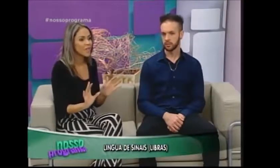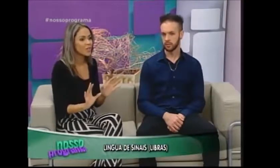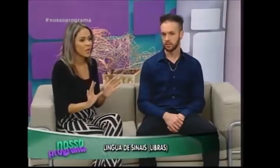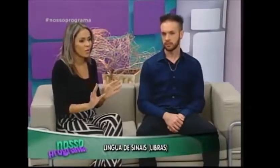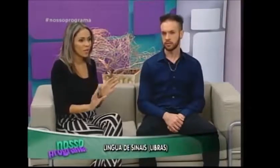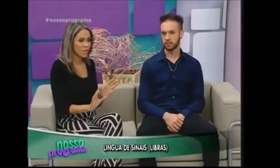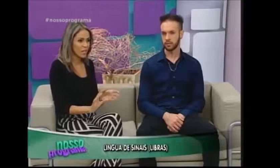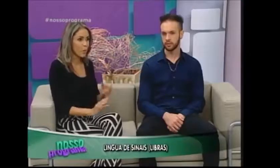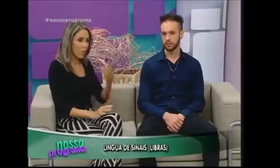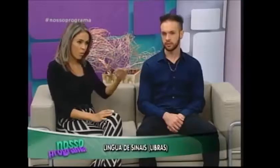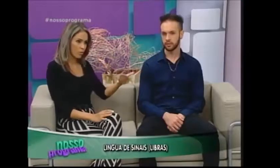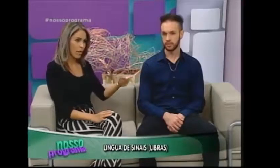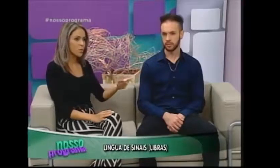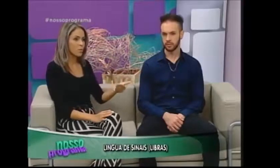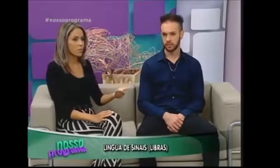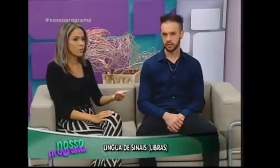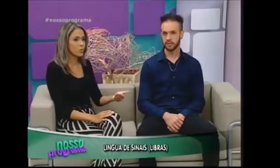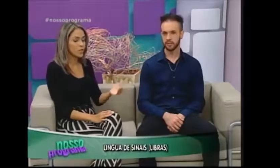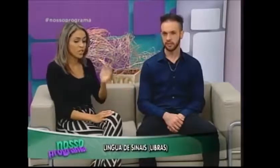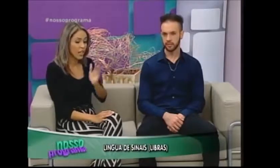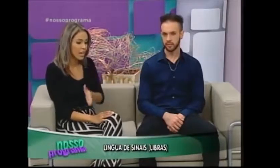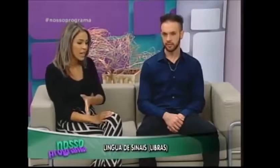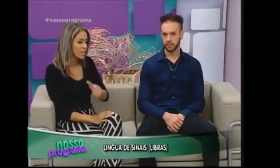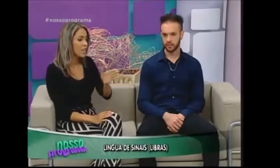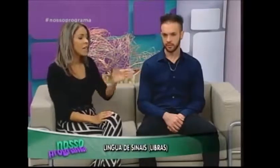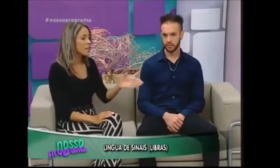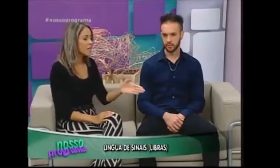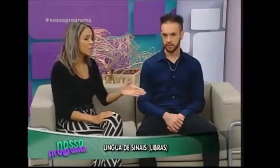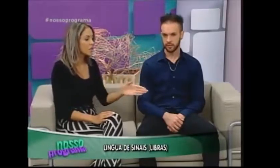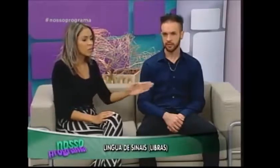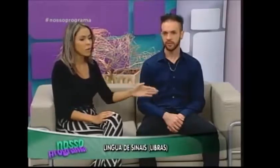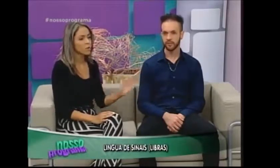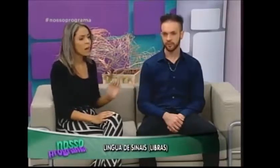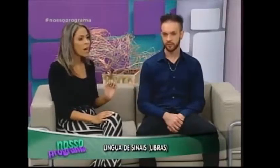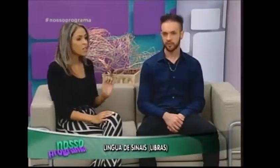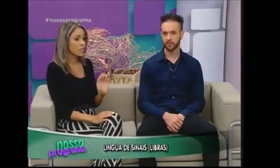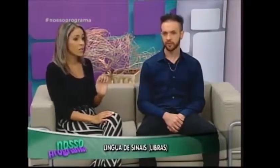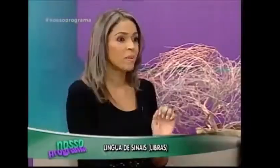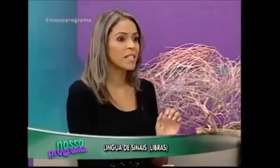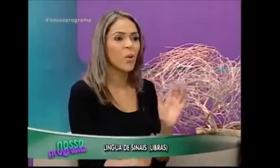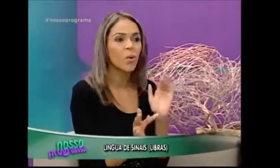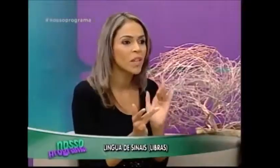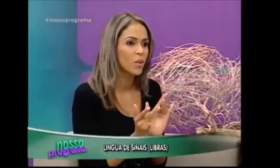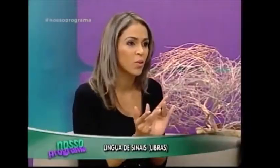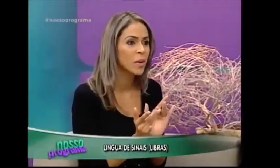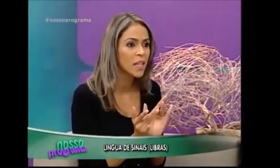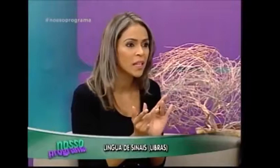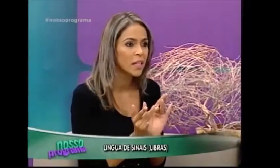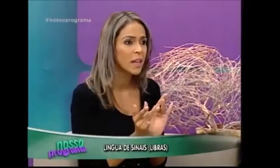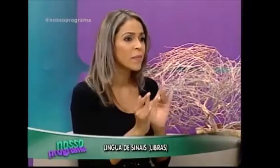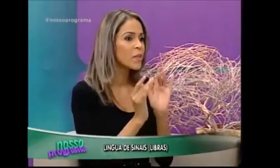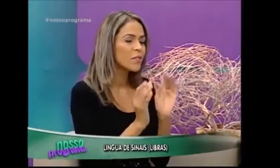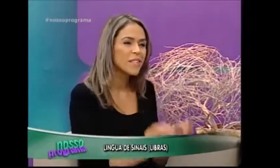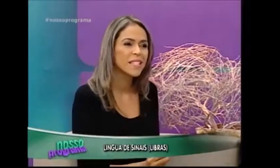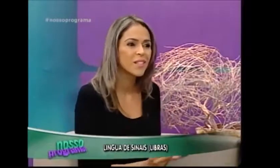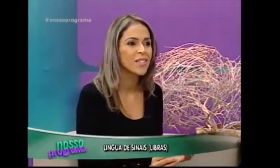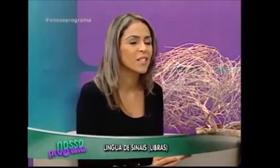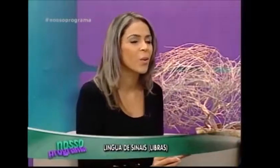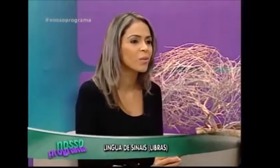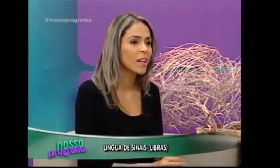de realmente você ter um bom contato com o surdo, seja na igreja, na sua faculdade, na sua empresa, é o contato com ele. Você fazendo esse contato,